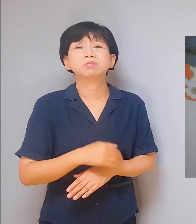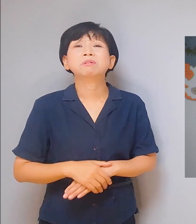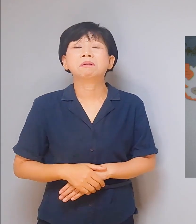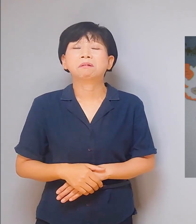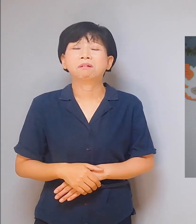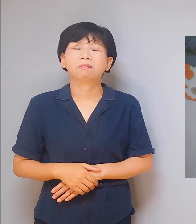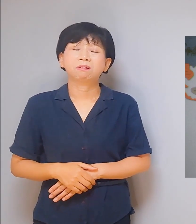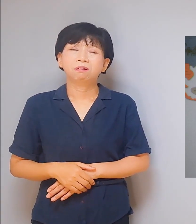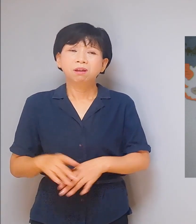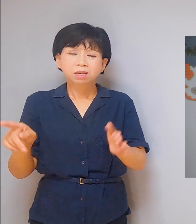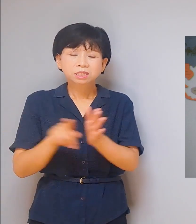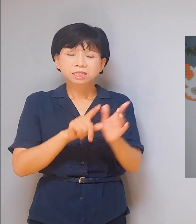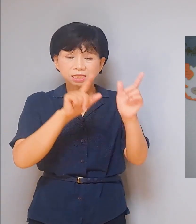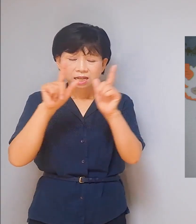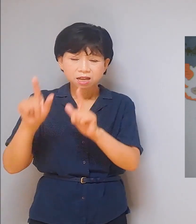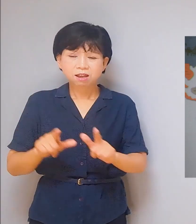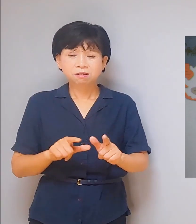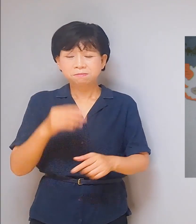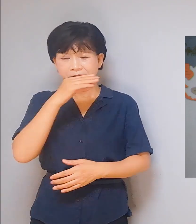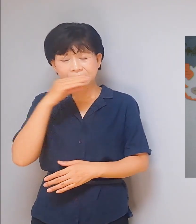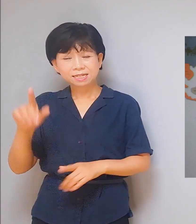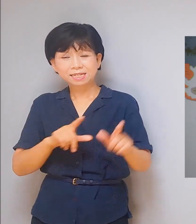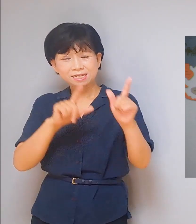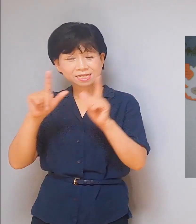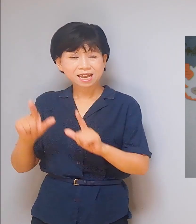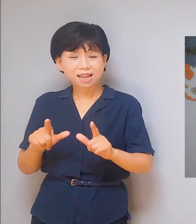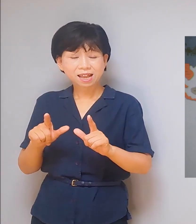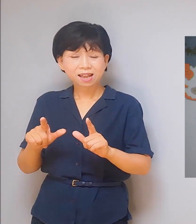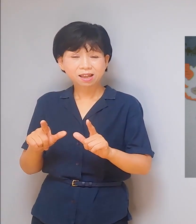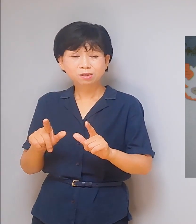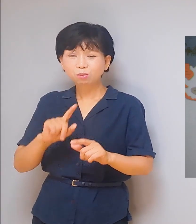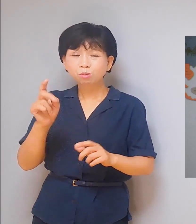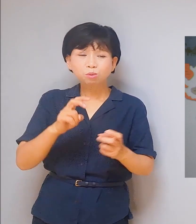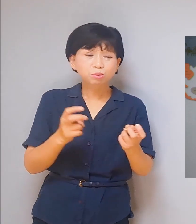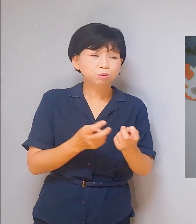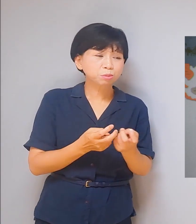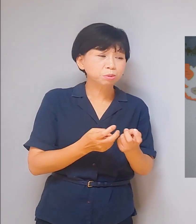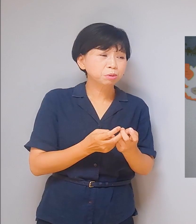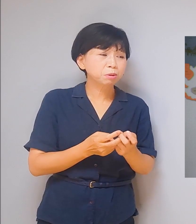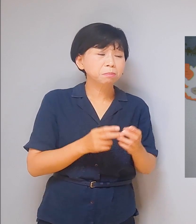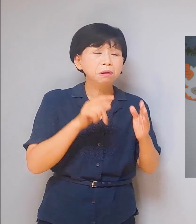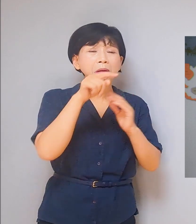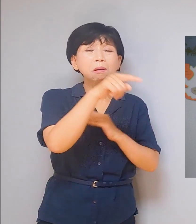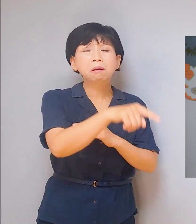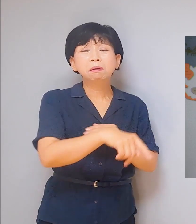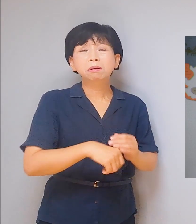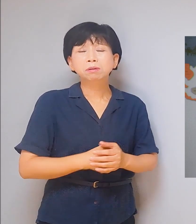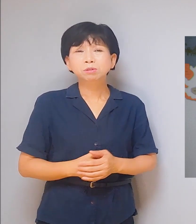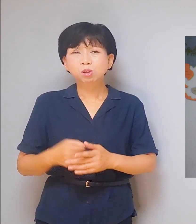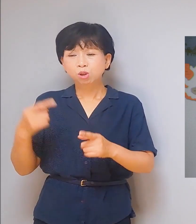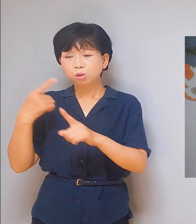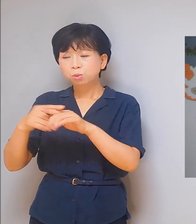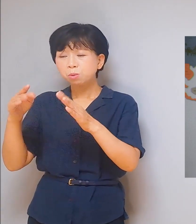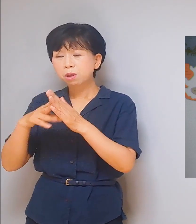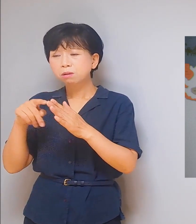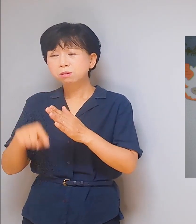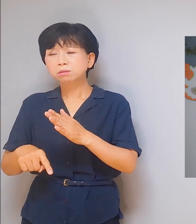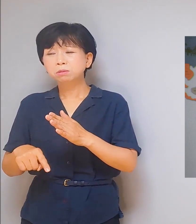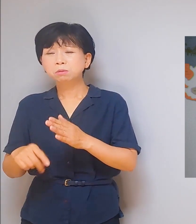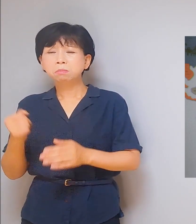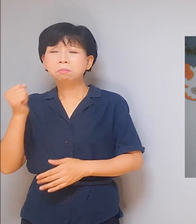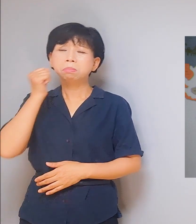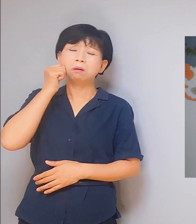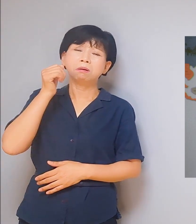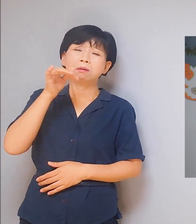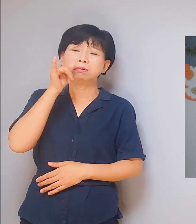교회에서도 우리가 신앙으로 정말 신자로서 잘 살아가고 있는데 어쩌다 보니까 내 교회에서도 아주 큰 낭패를